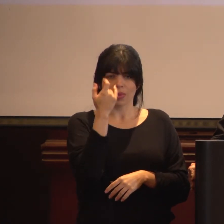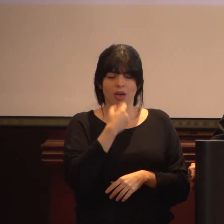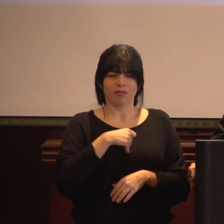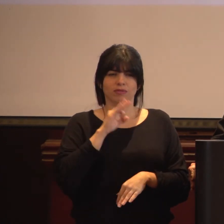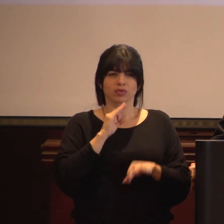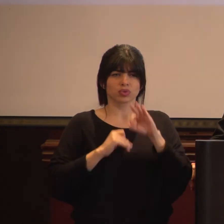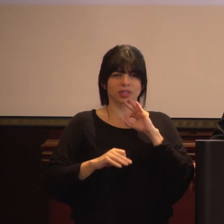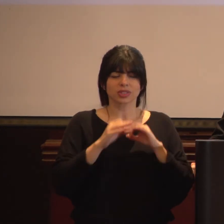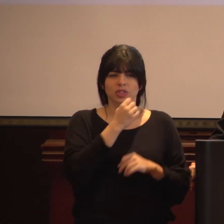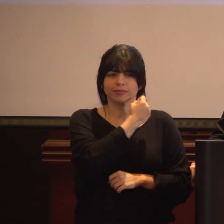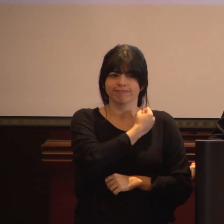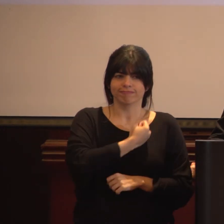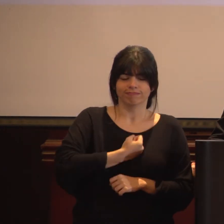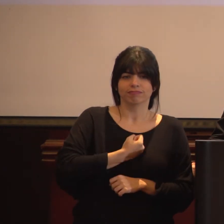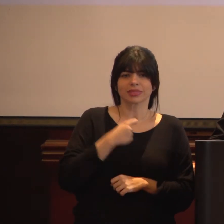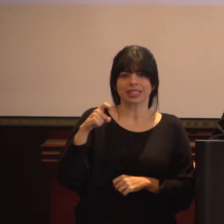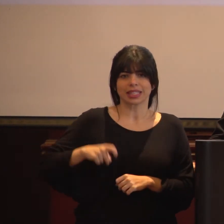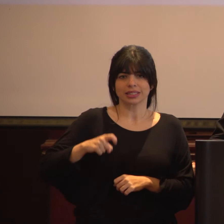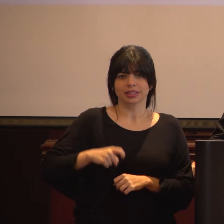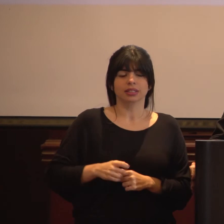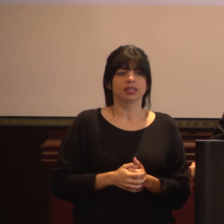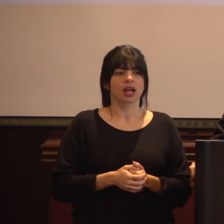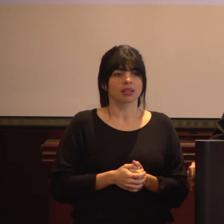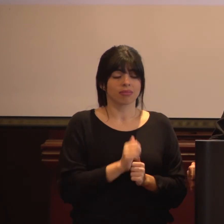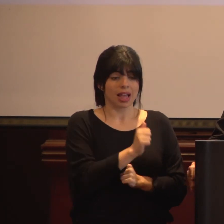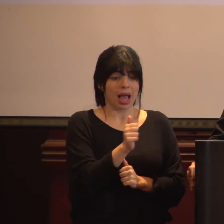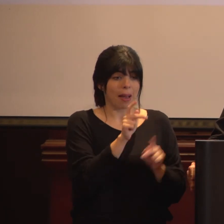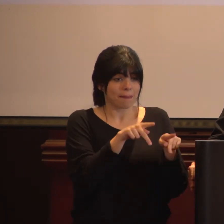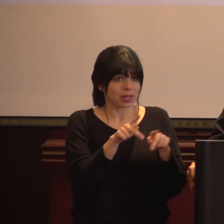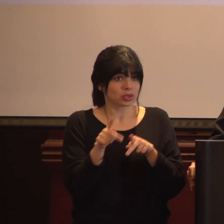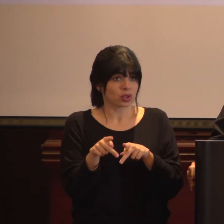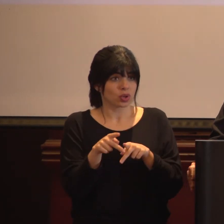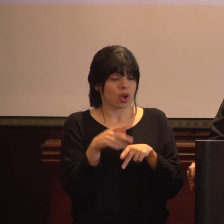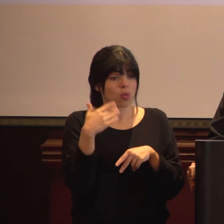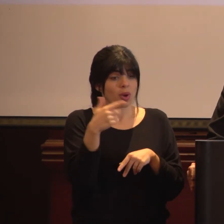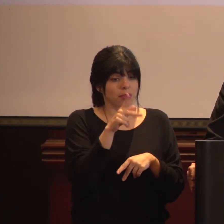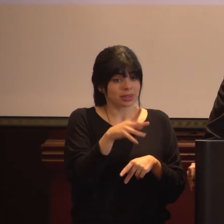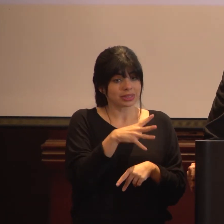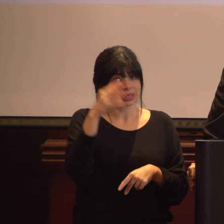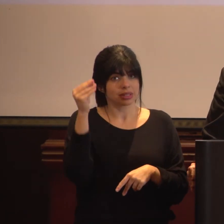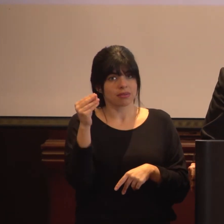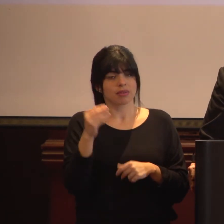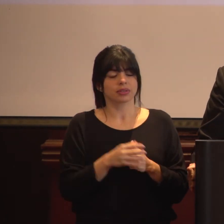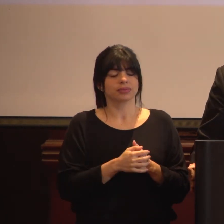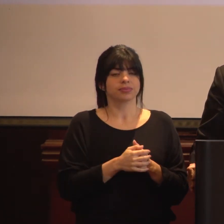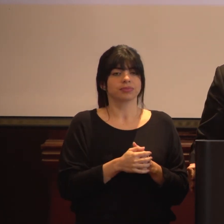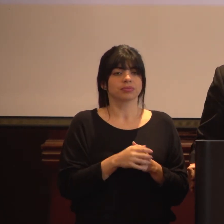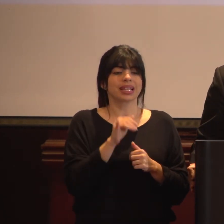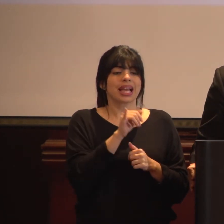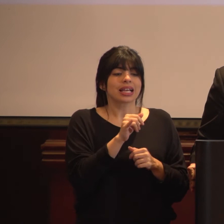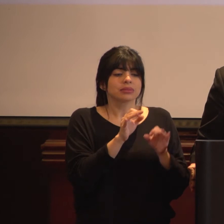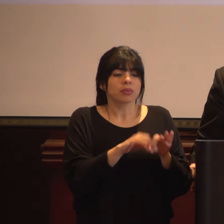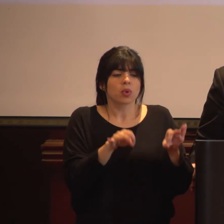frustraciones sacrificios y necesidades de cada persona desplazada estas son esenciales para